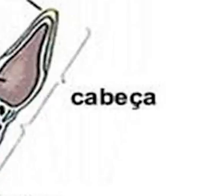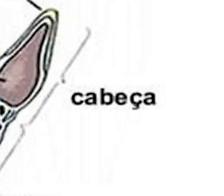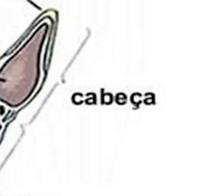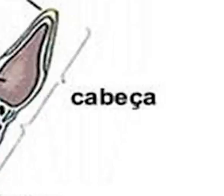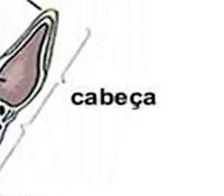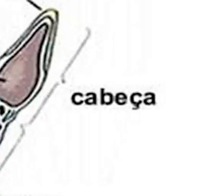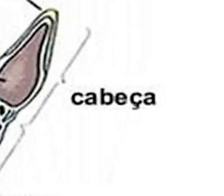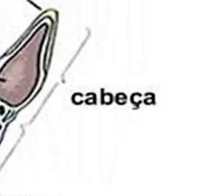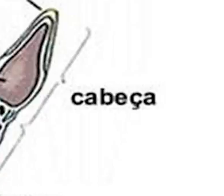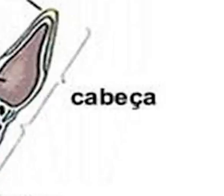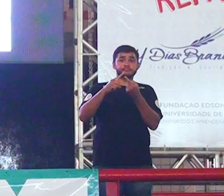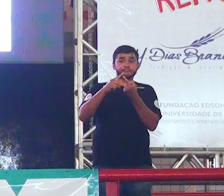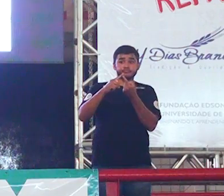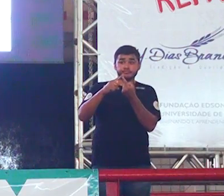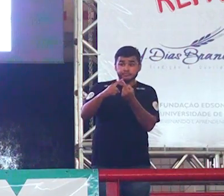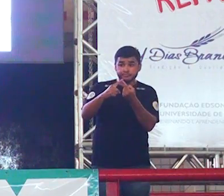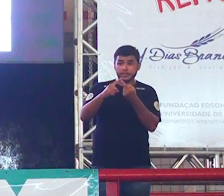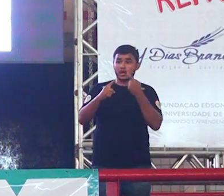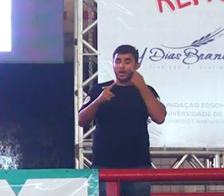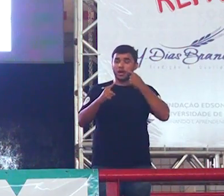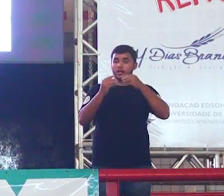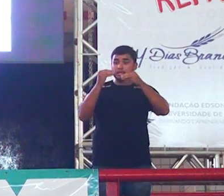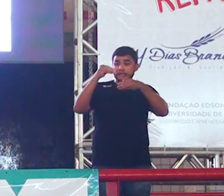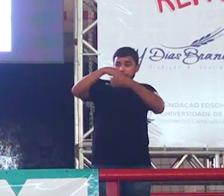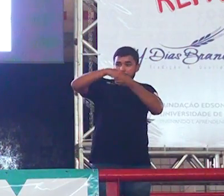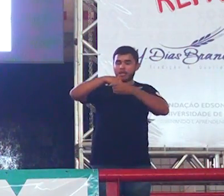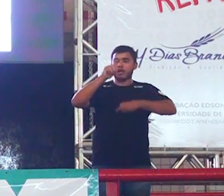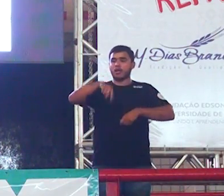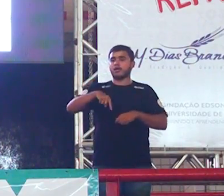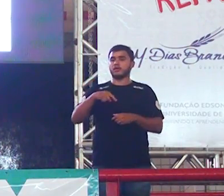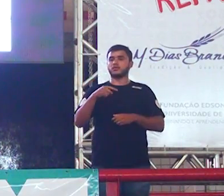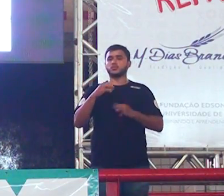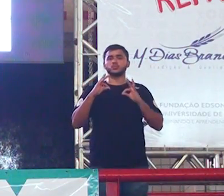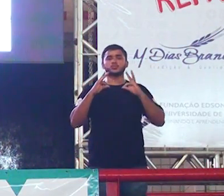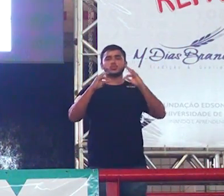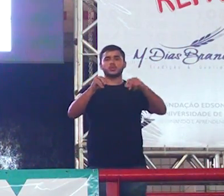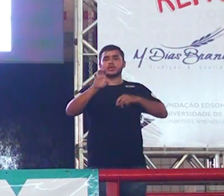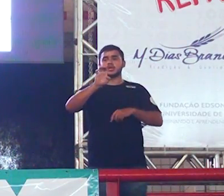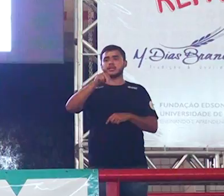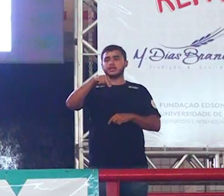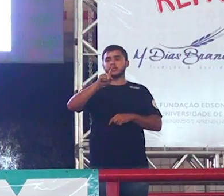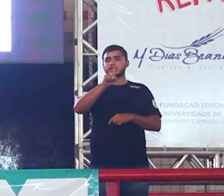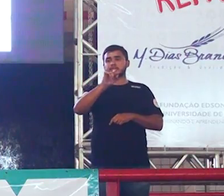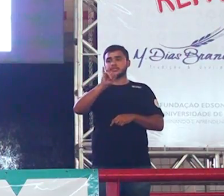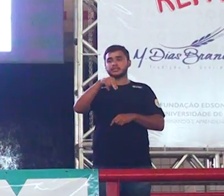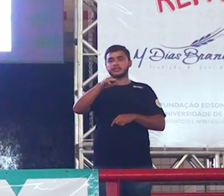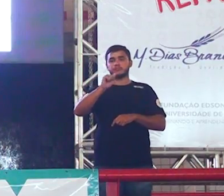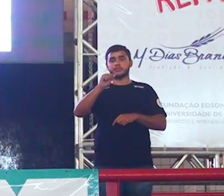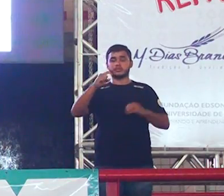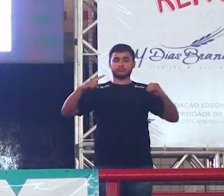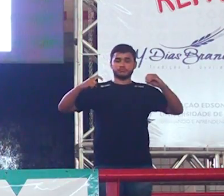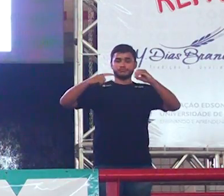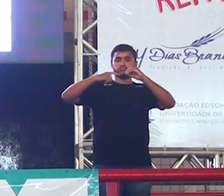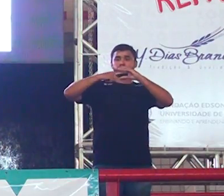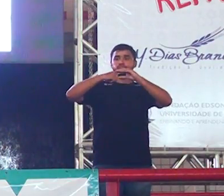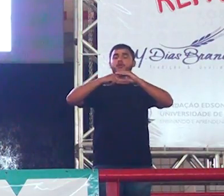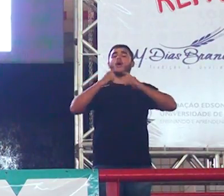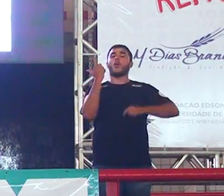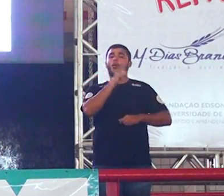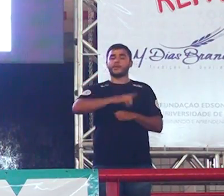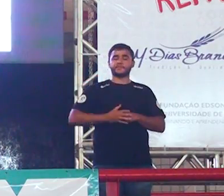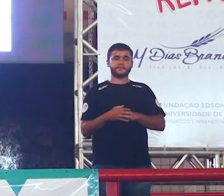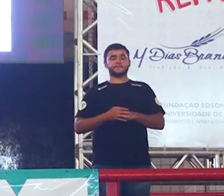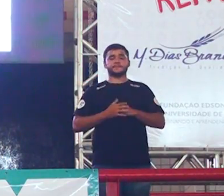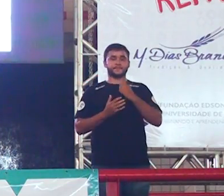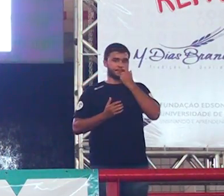acrosoma, que vem do complexo golgiense, onde você armazena as enzimas para fazer a perfuração da fecundação.